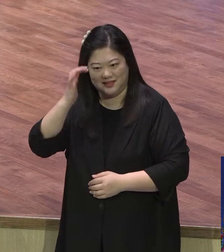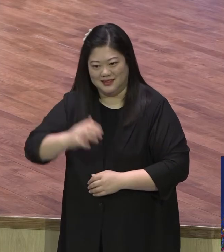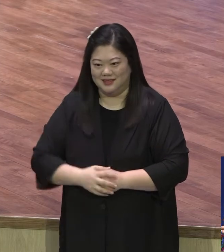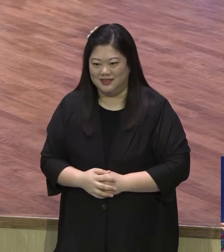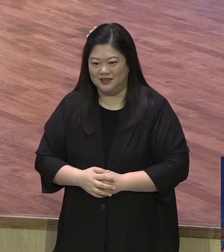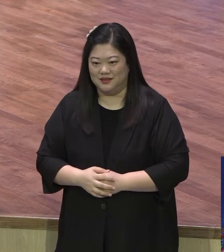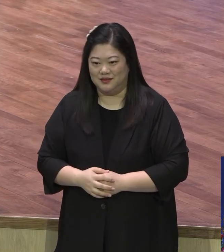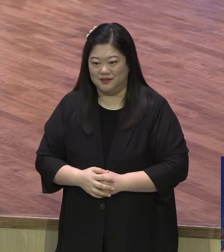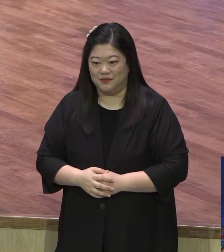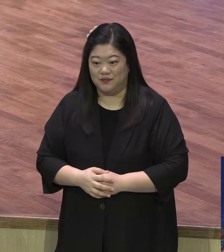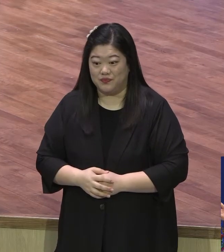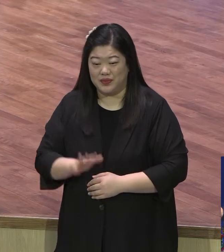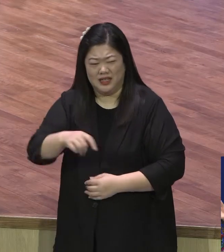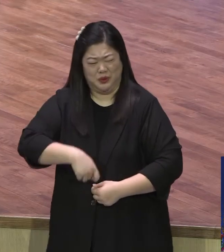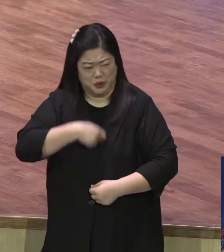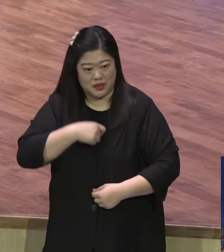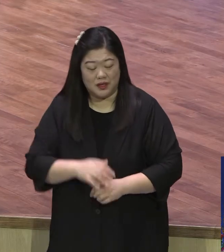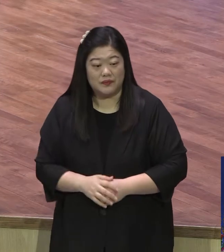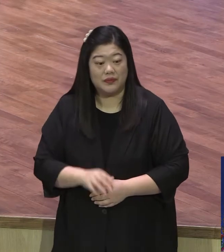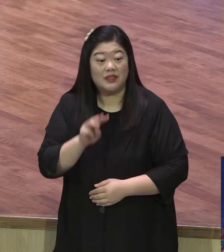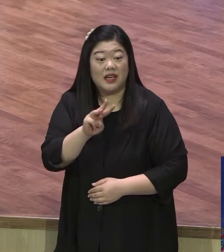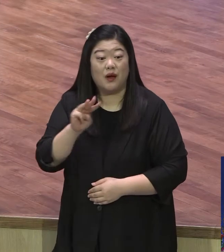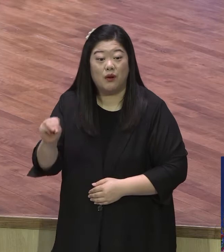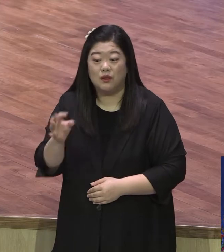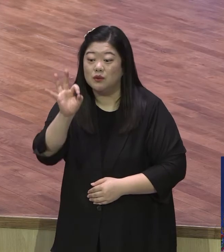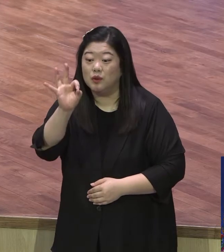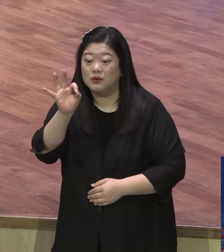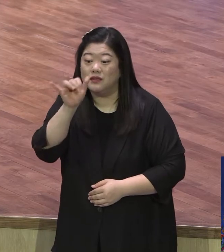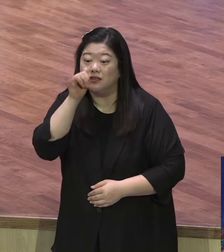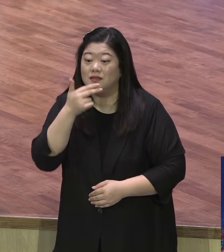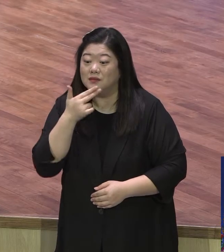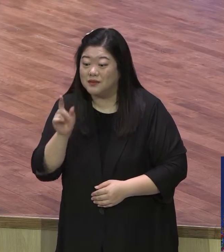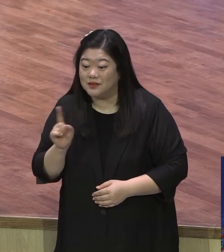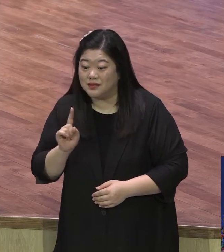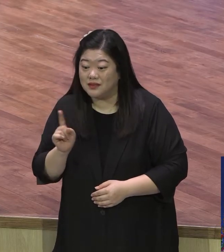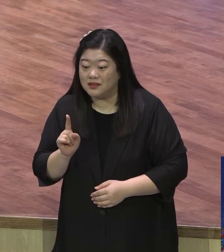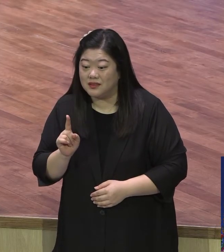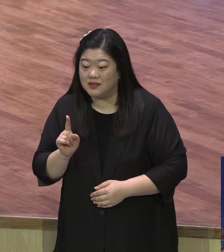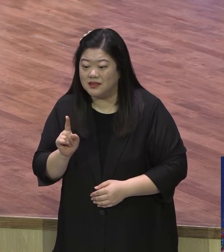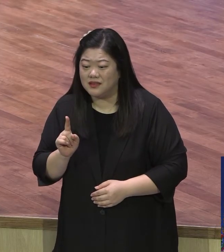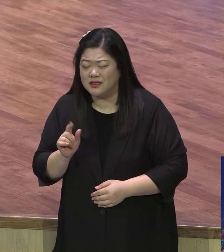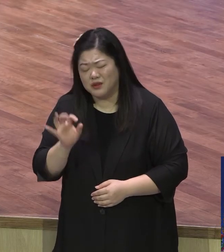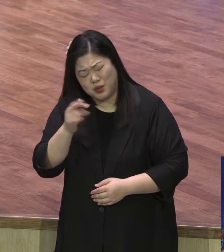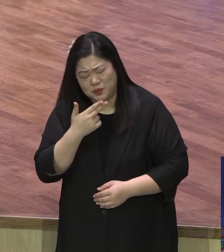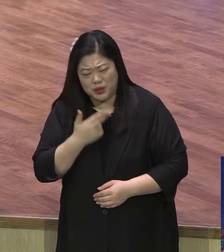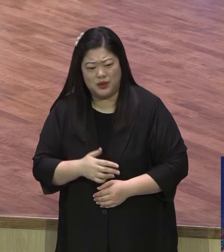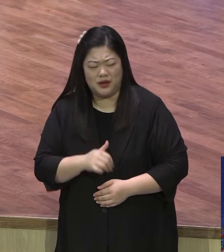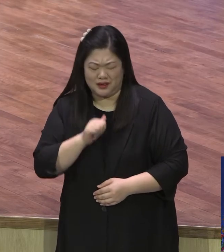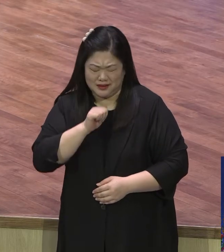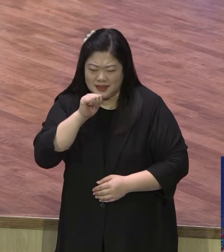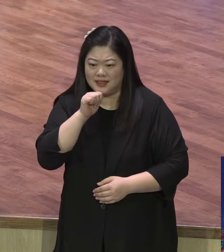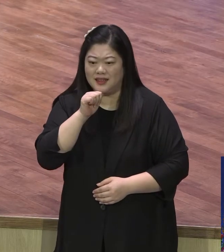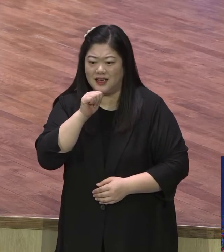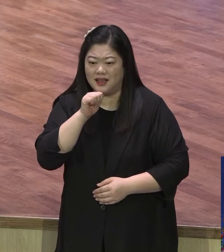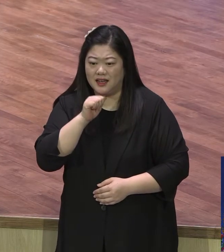그래요 우리께 뭔 돈이 있어요 날라가 있으면 교회에다 헌금해야 되는데 그럼 뭐 있어요 또 성교 간다 가고 싶으면